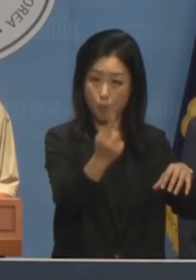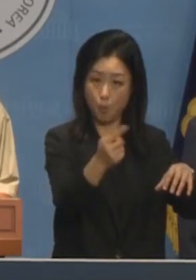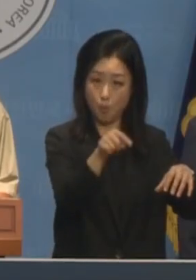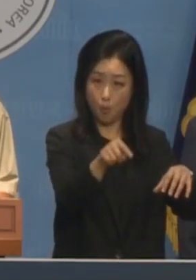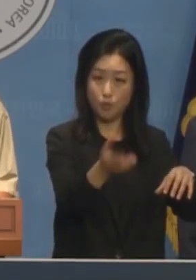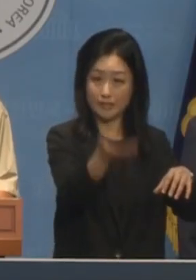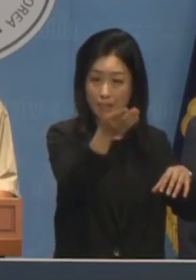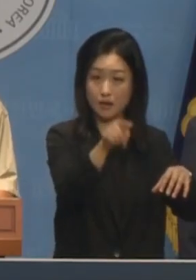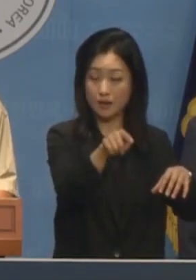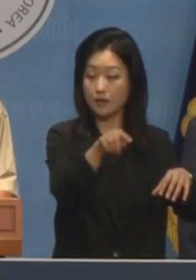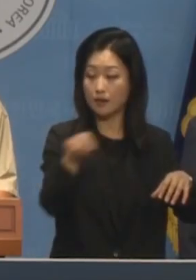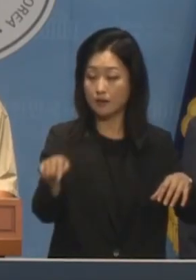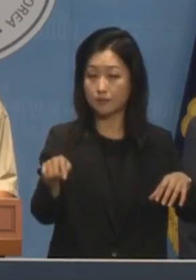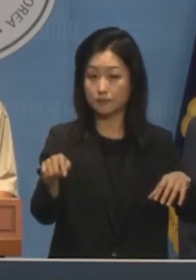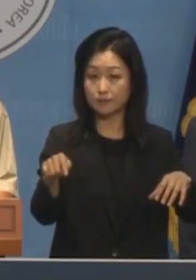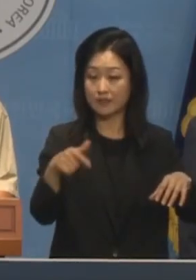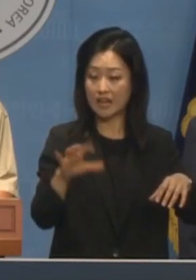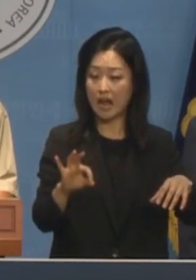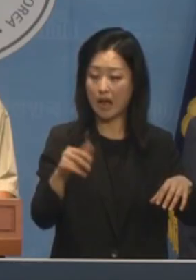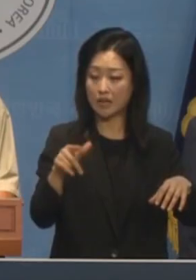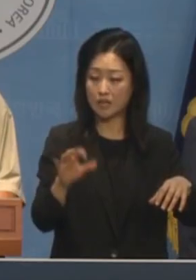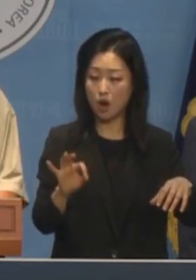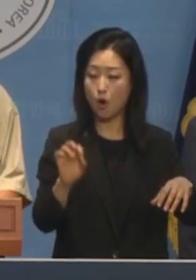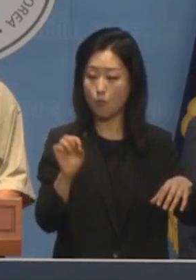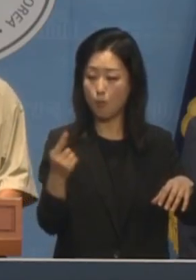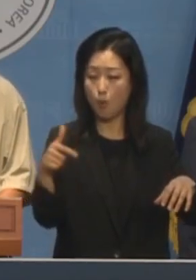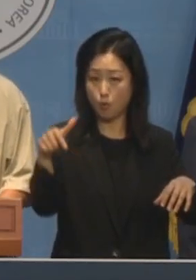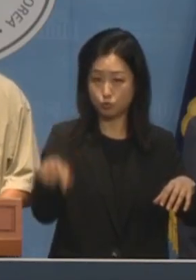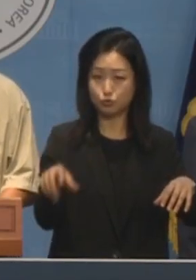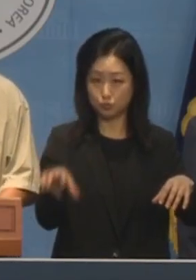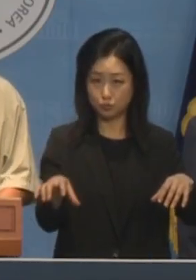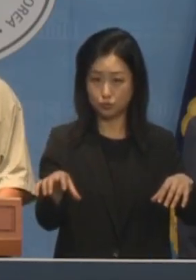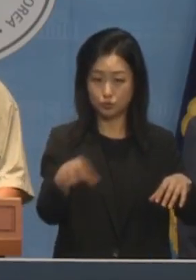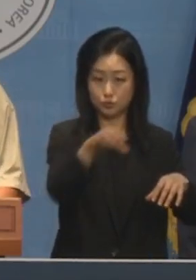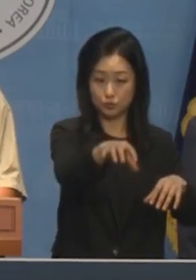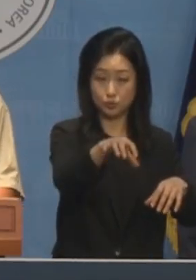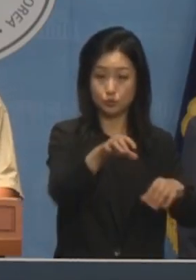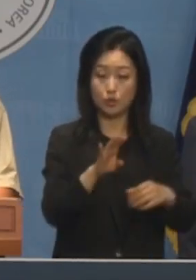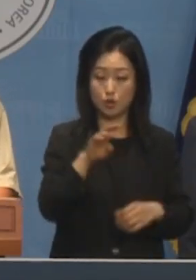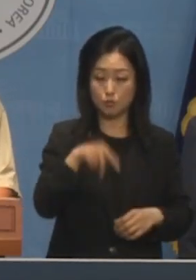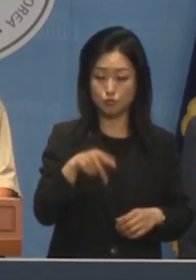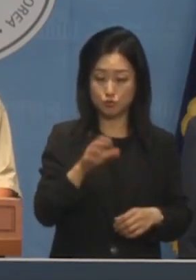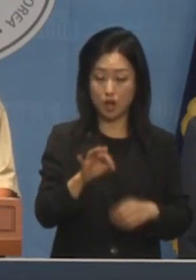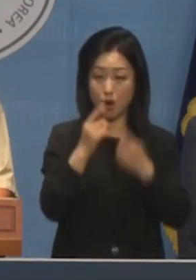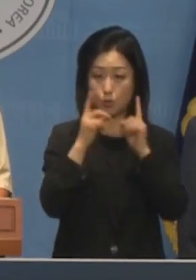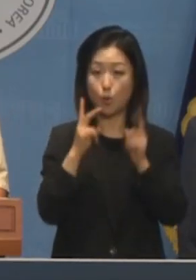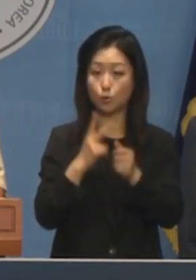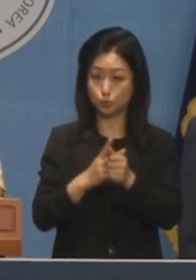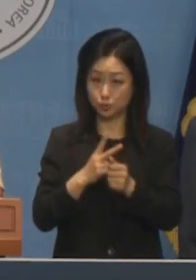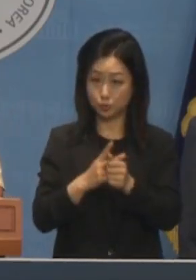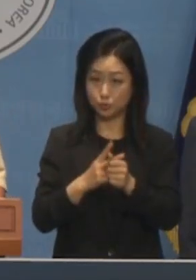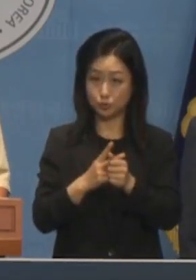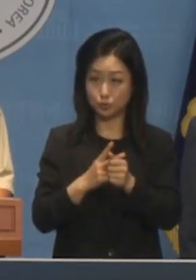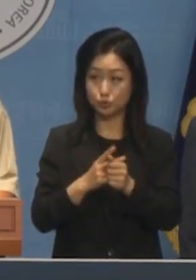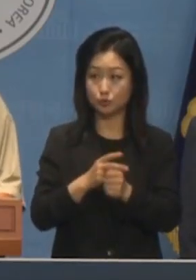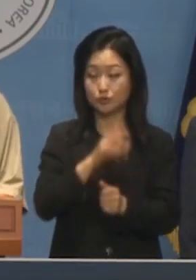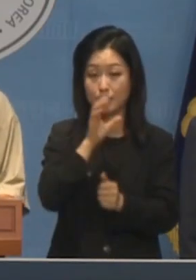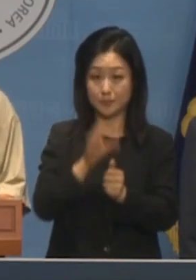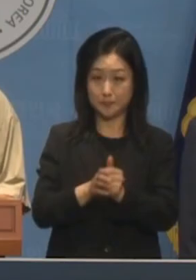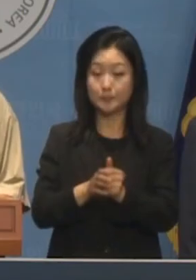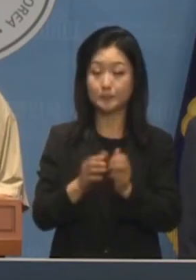지점, 논산 강경포구 한 지점 이렇게 채수를 해서 부경대학교 이승준 교수 팀에 분석을